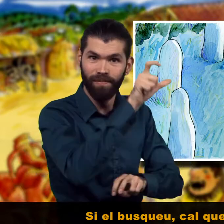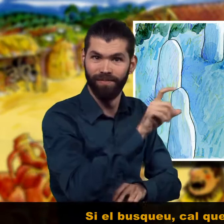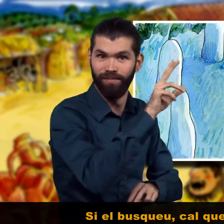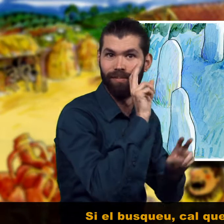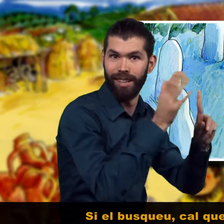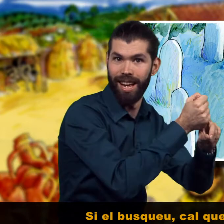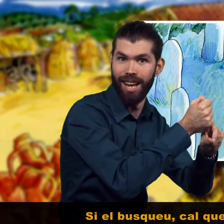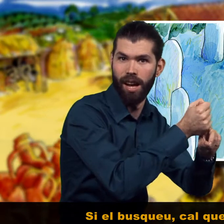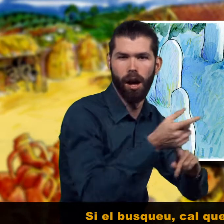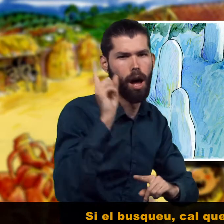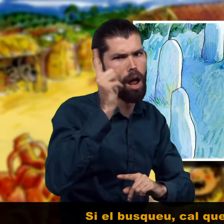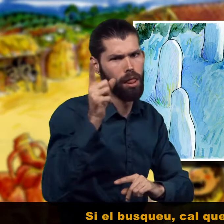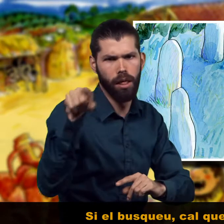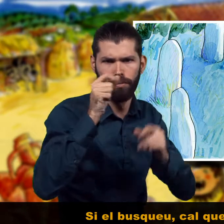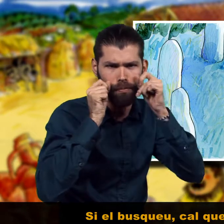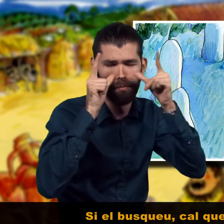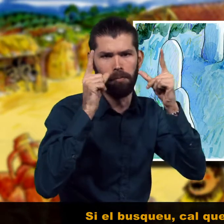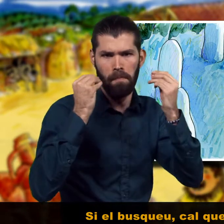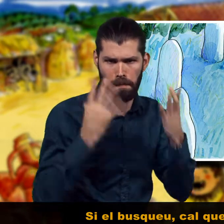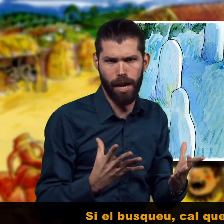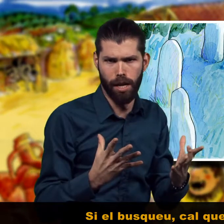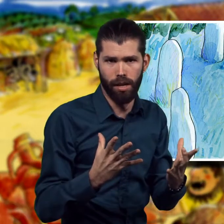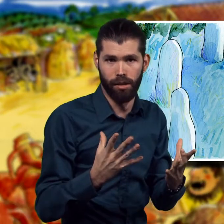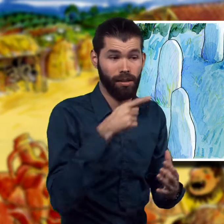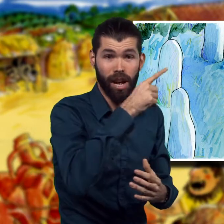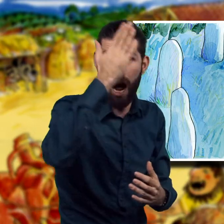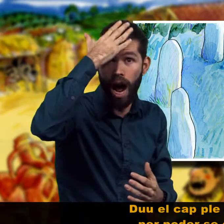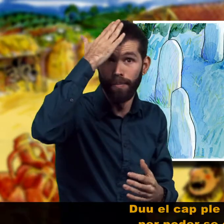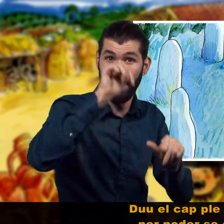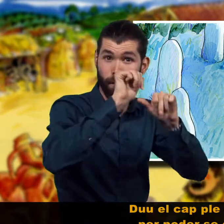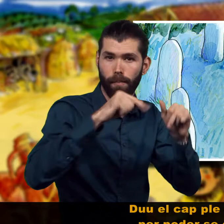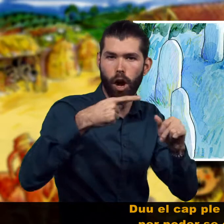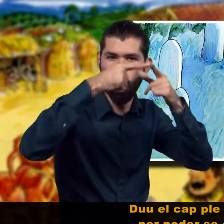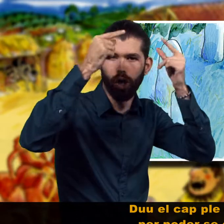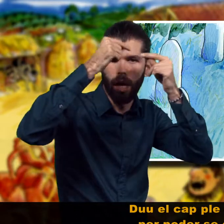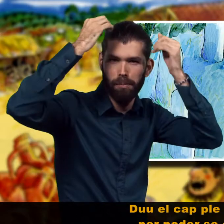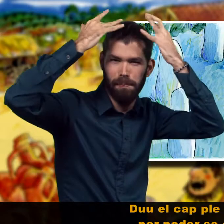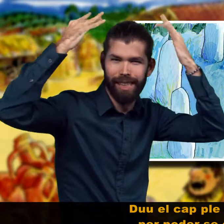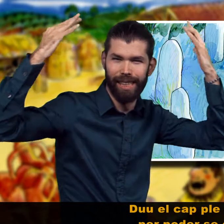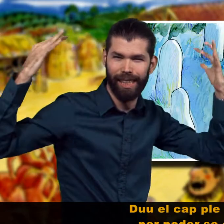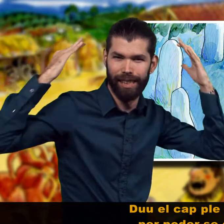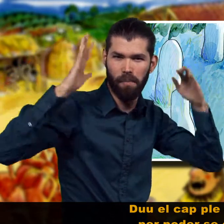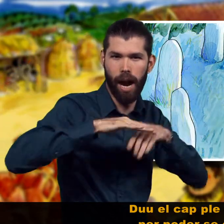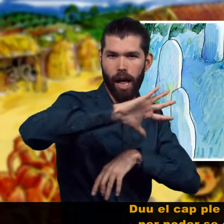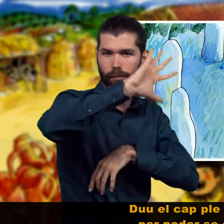Si el busqueu, cal que obriu bé els ulls. Du el cap ple de fulletes per poder-se camuflar.